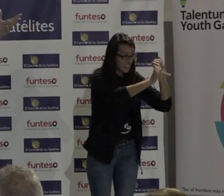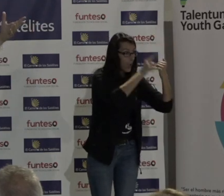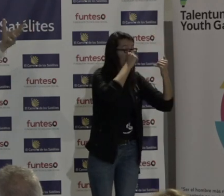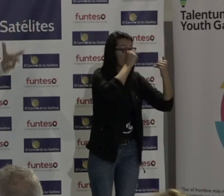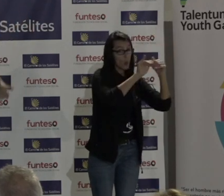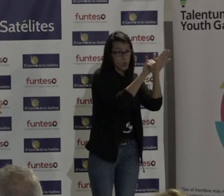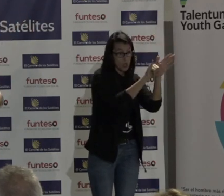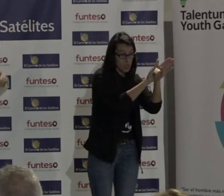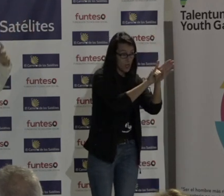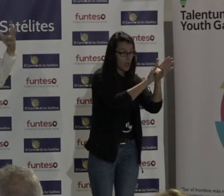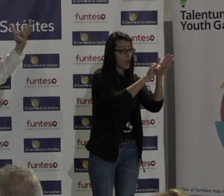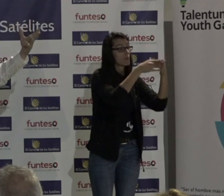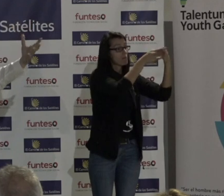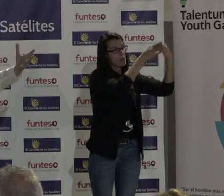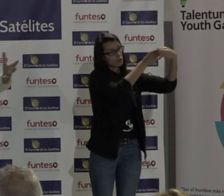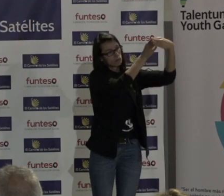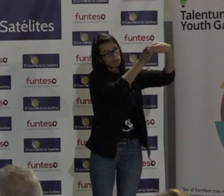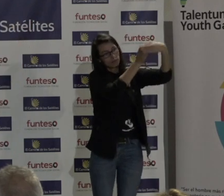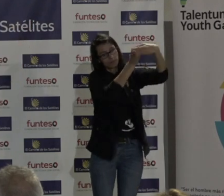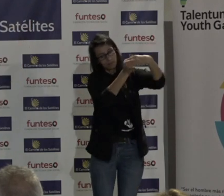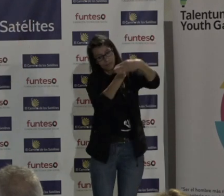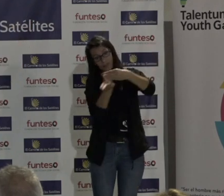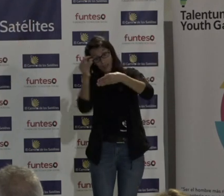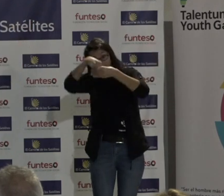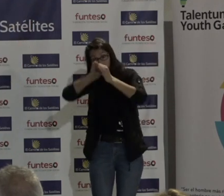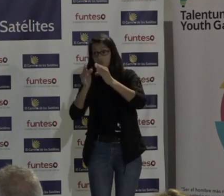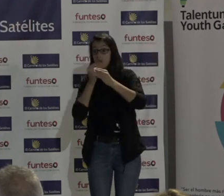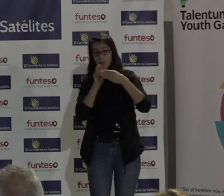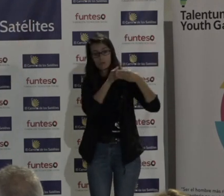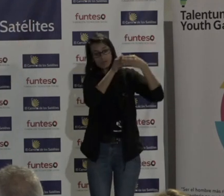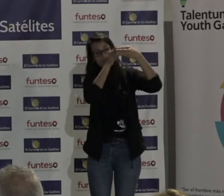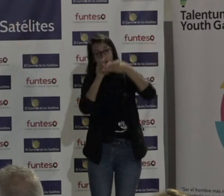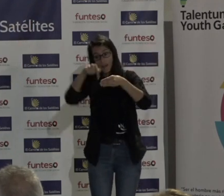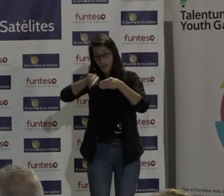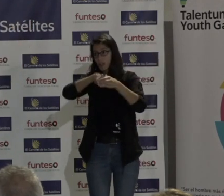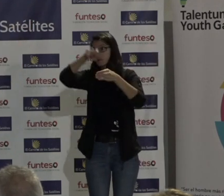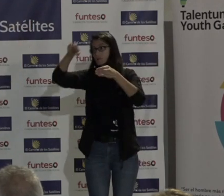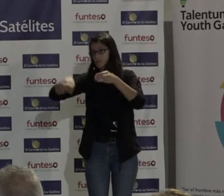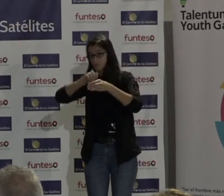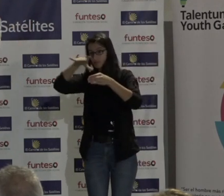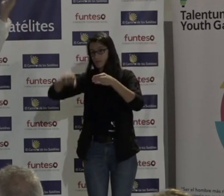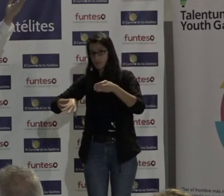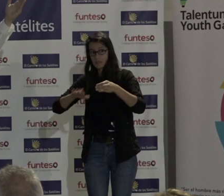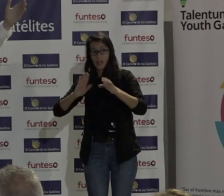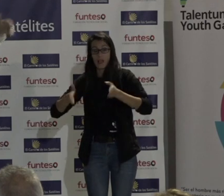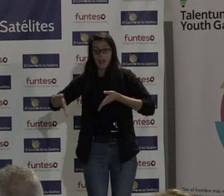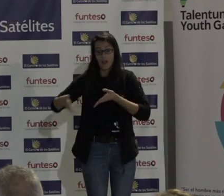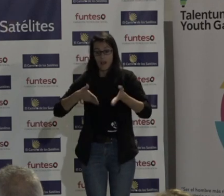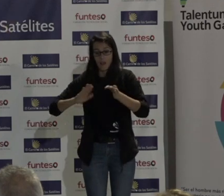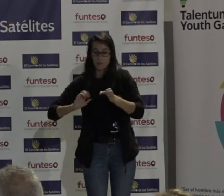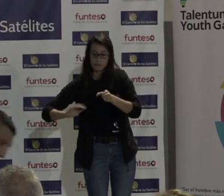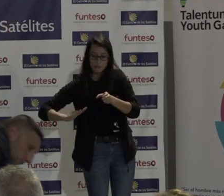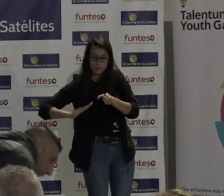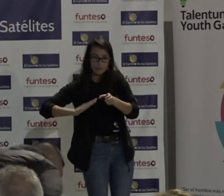Lugo, lleno de víveres que eran desembarcados en este malecón. Río arriba, en la zona